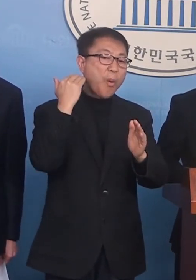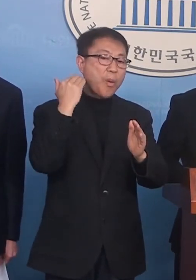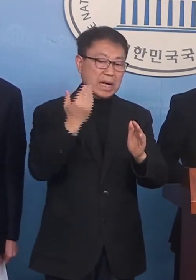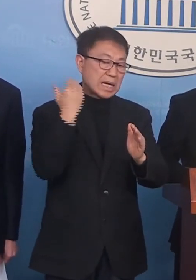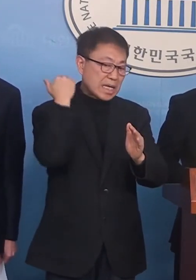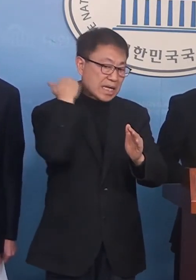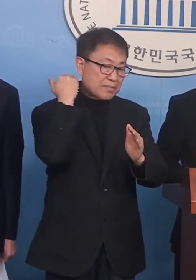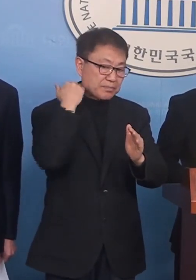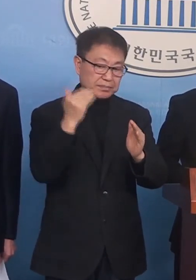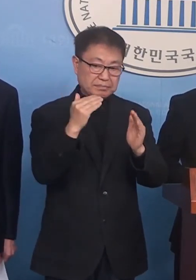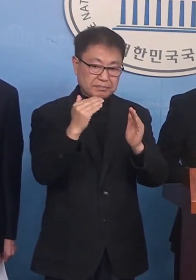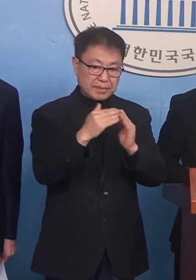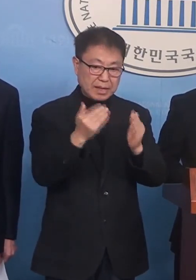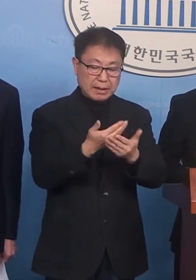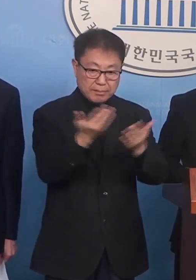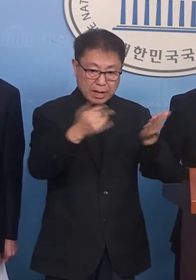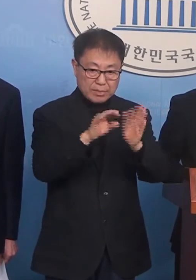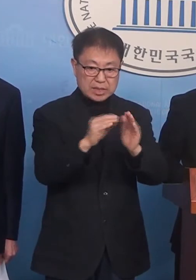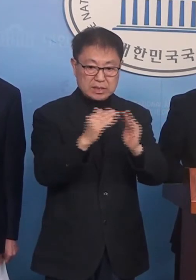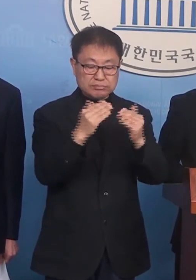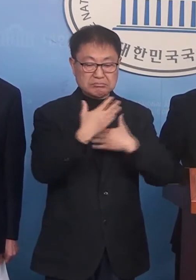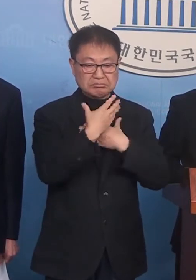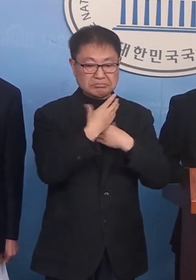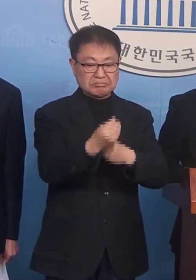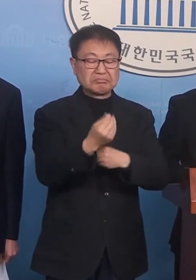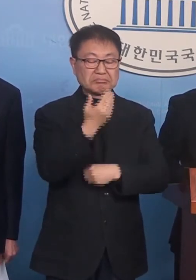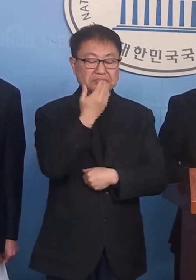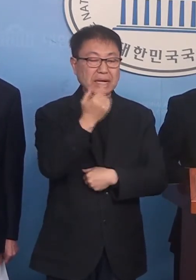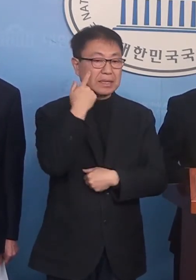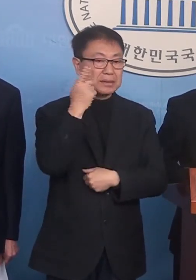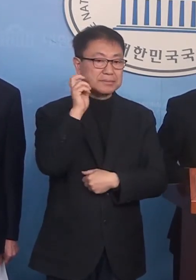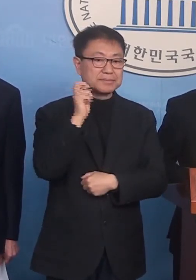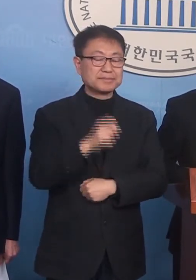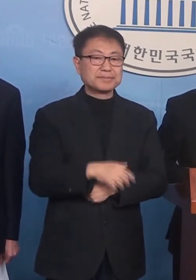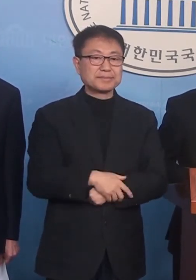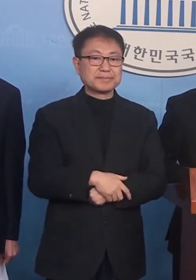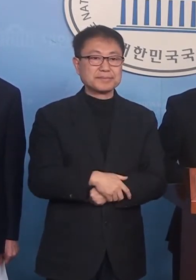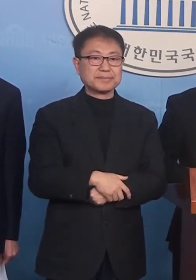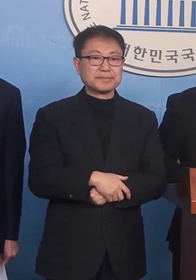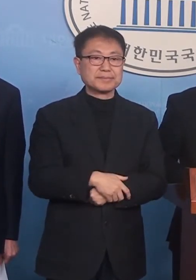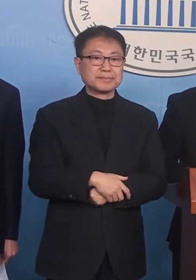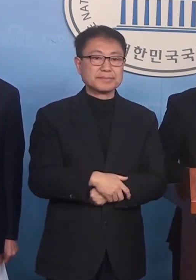공급하면 서민들의 주거 안정을 충분히 기할 수 있다고 봅니다.